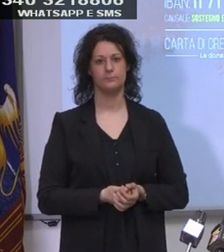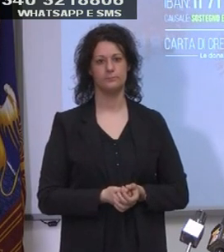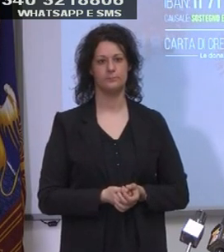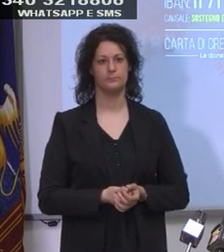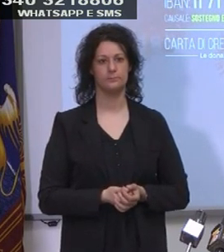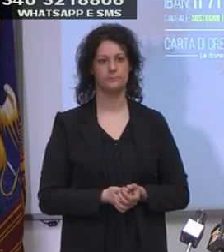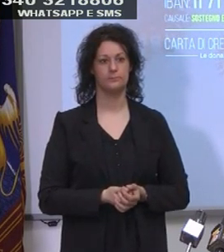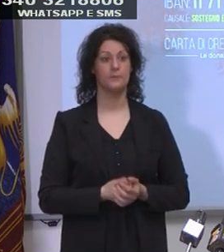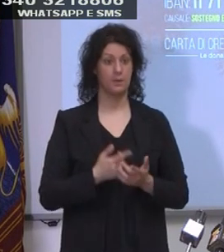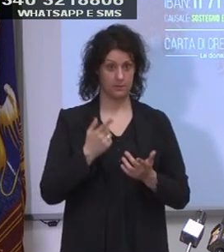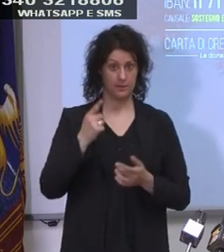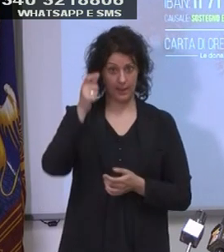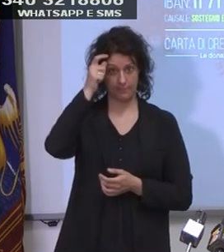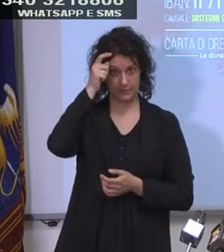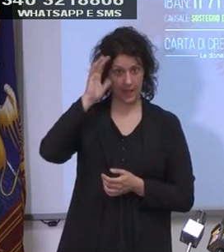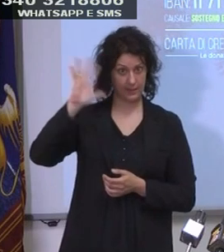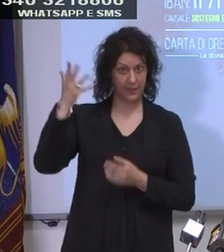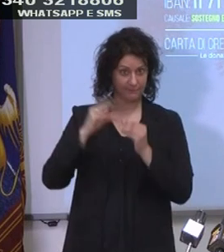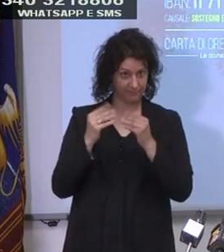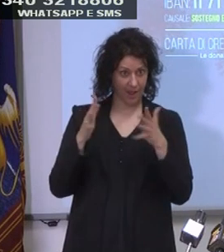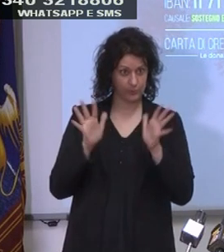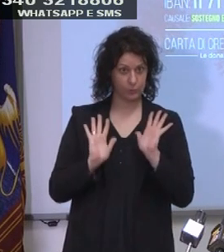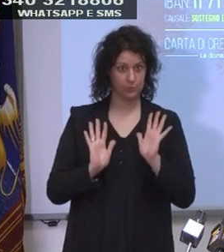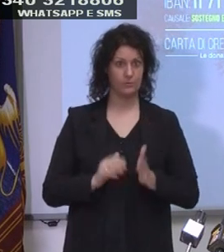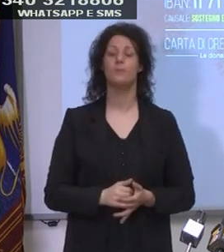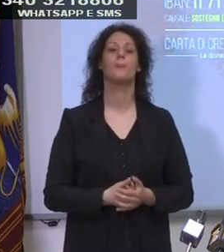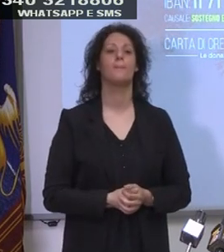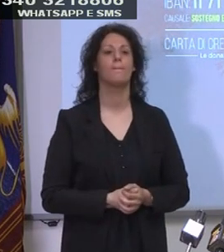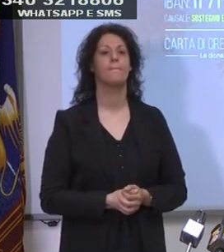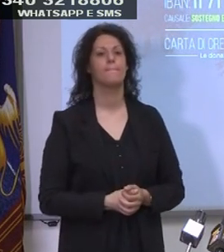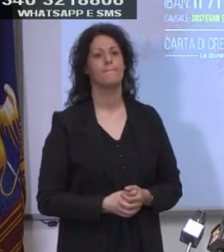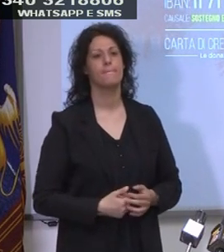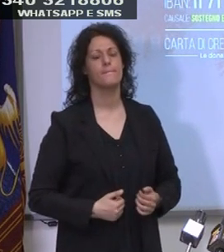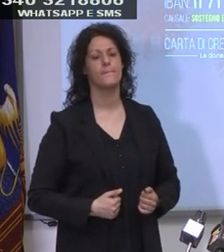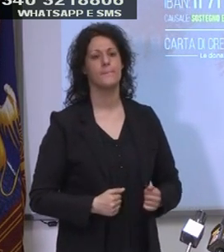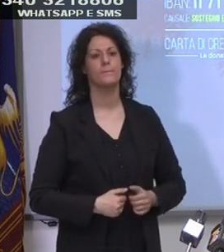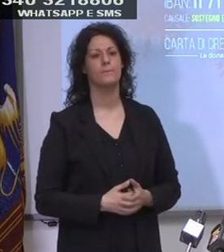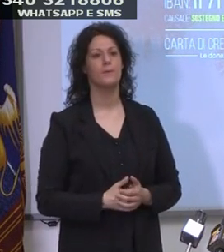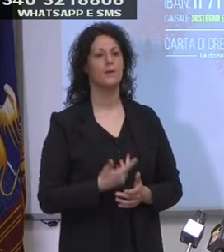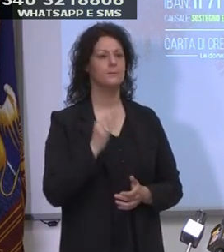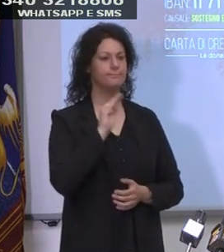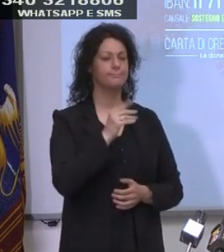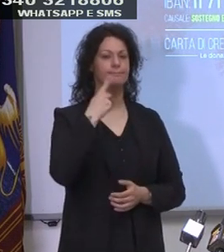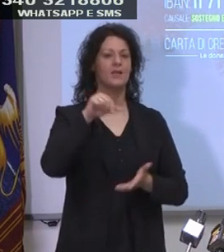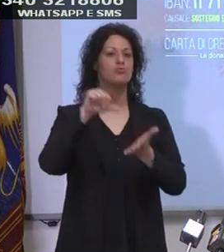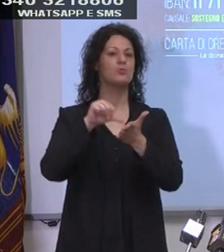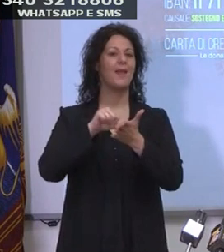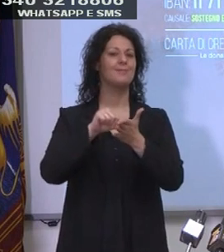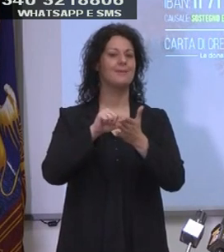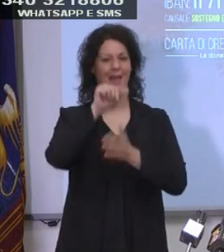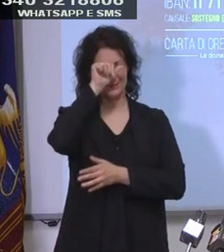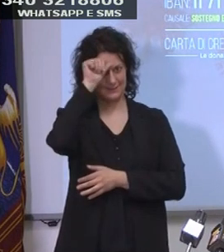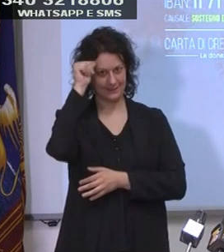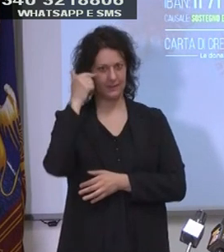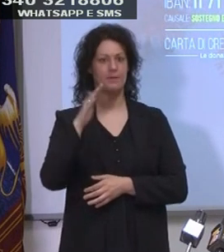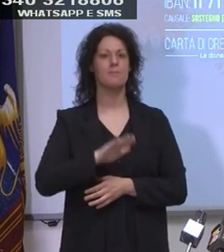Che altri paesi lo hanno fatto? Sì, no, beh, ovviamente credo che l'apertura dei centri estivi per i bambini da 0 a 14 anni sia